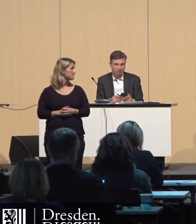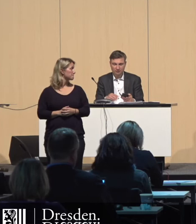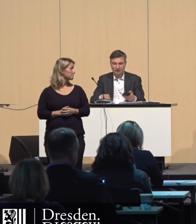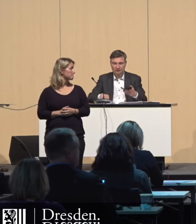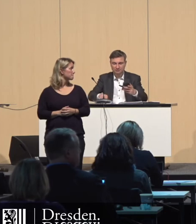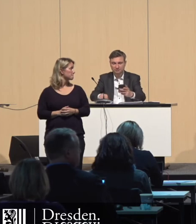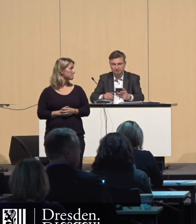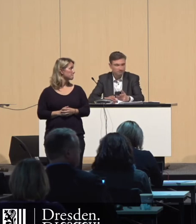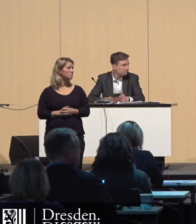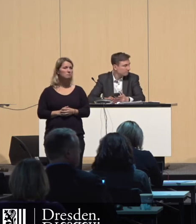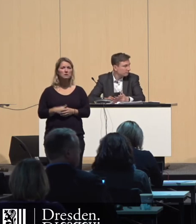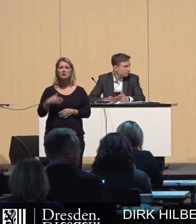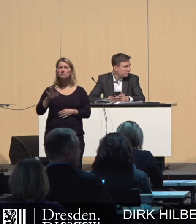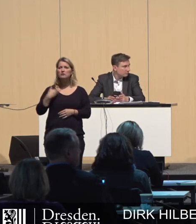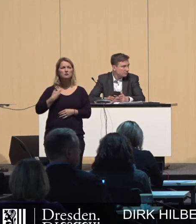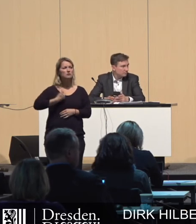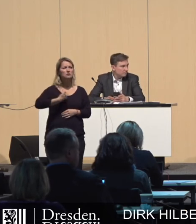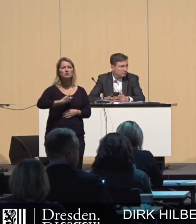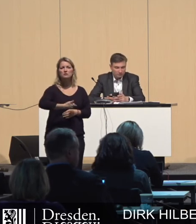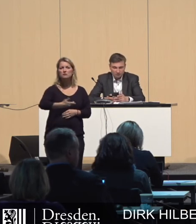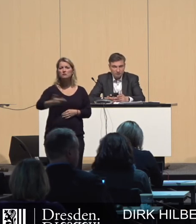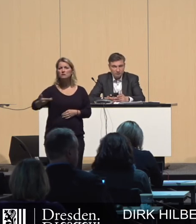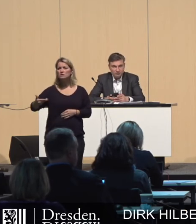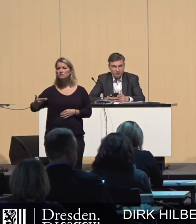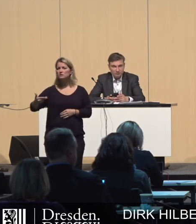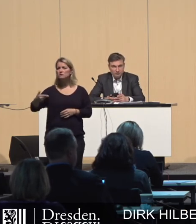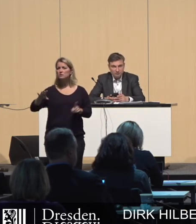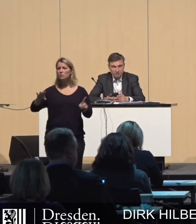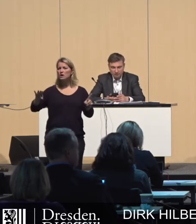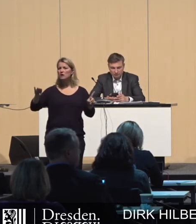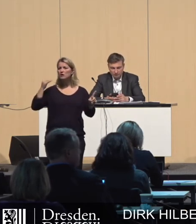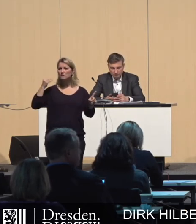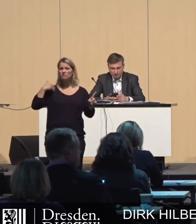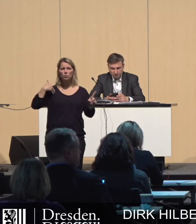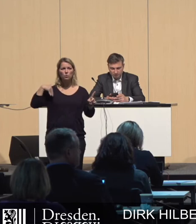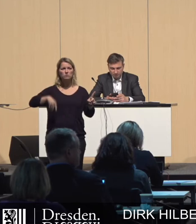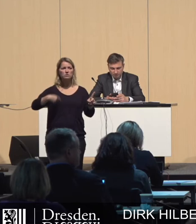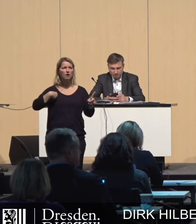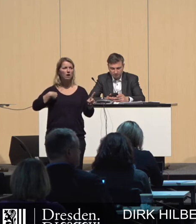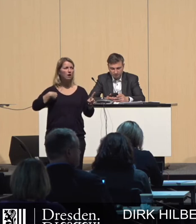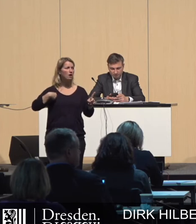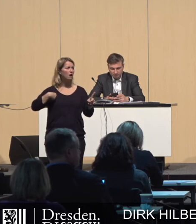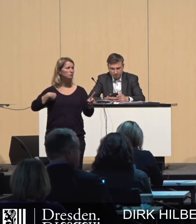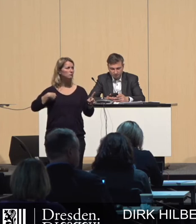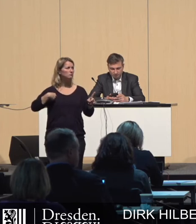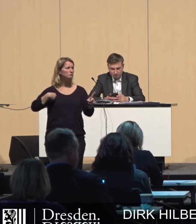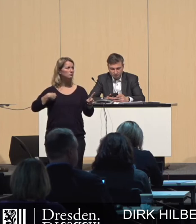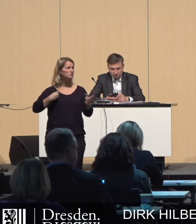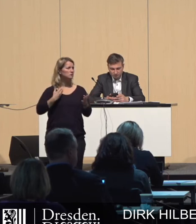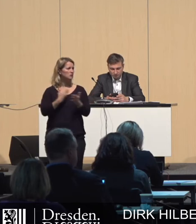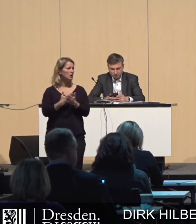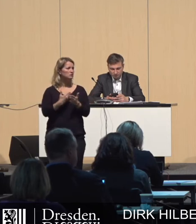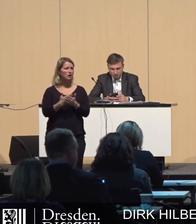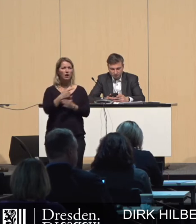Also er ist allen ausgereicht worden, soweit ich informiert bin. Und insofern ist er